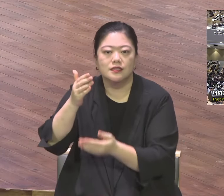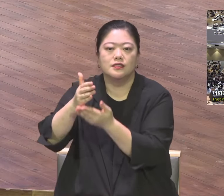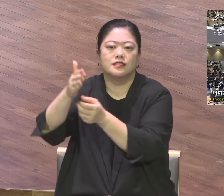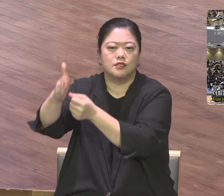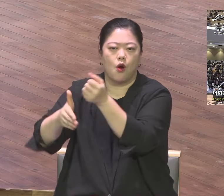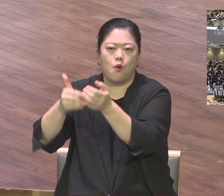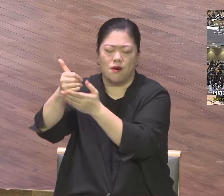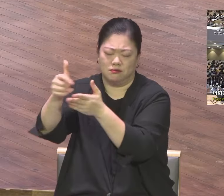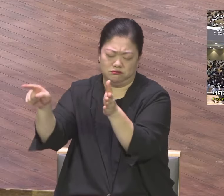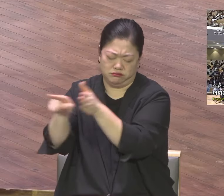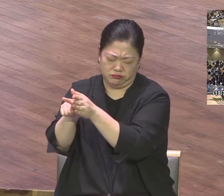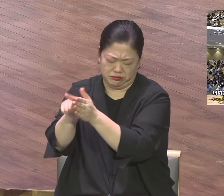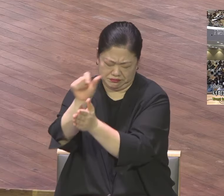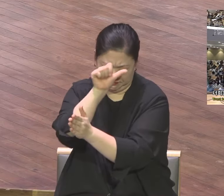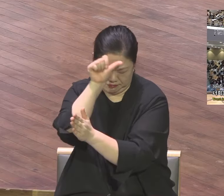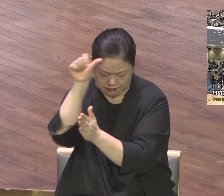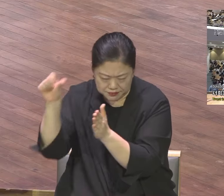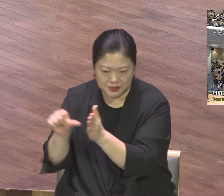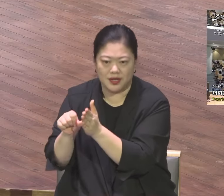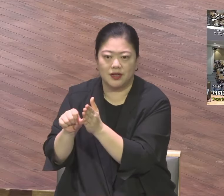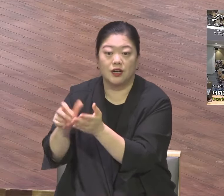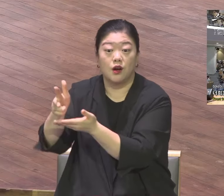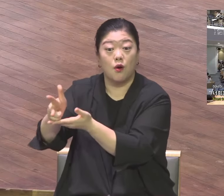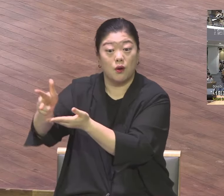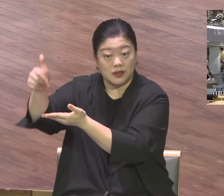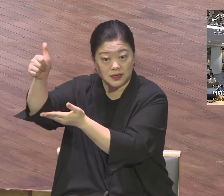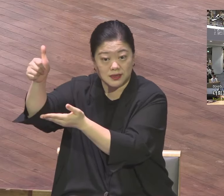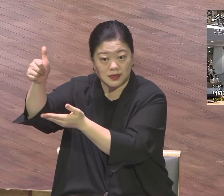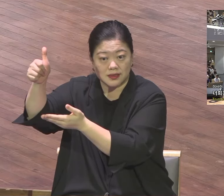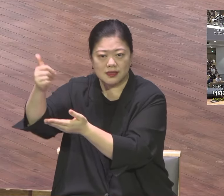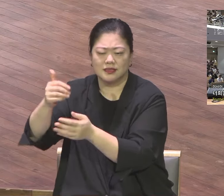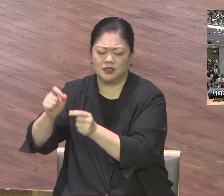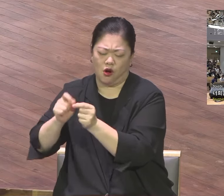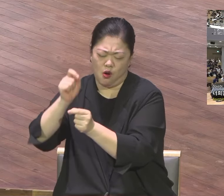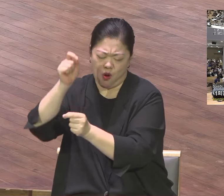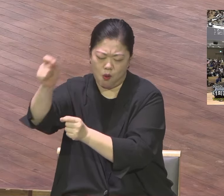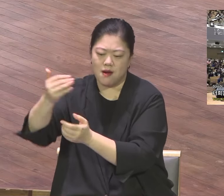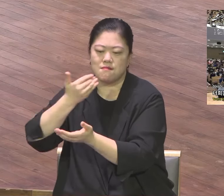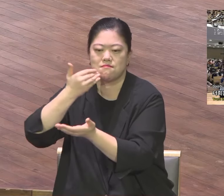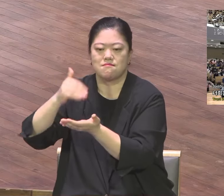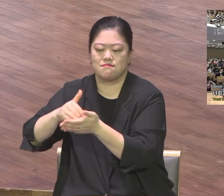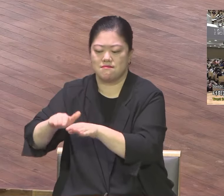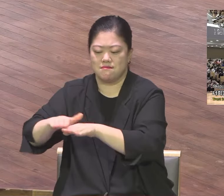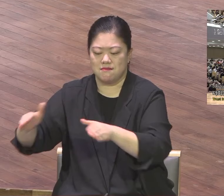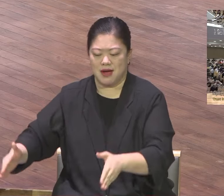영원히 신뢰하라. 주 여호와는 영원한 반석이시미로다.